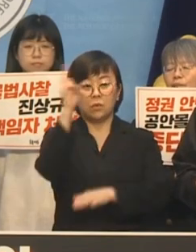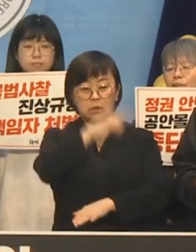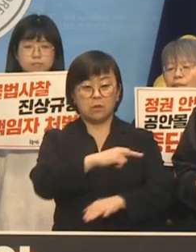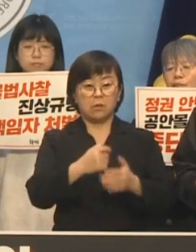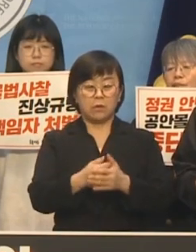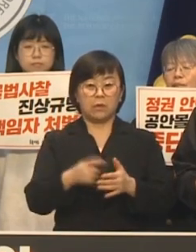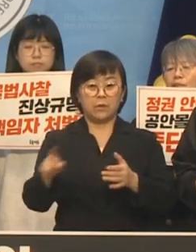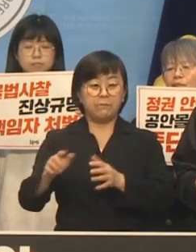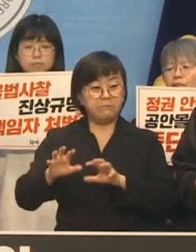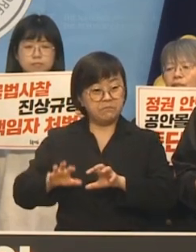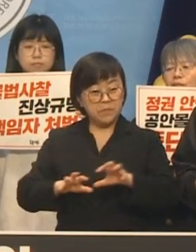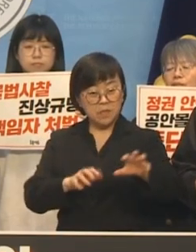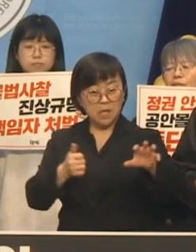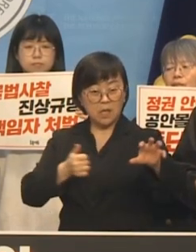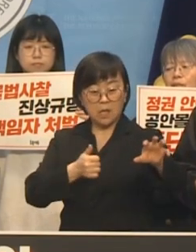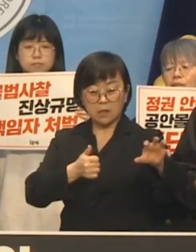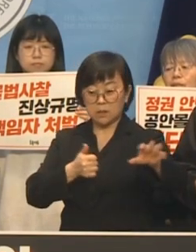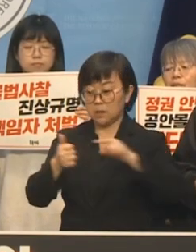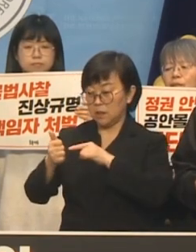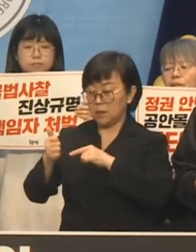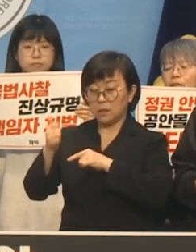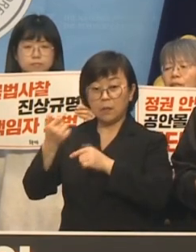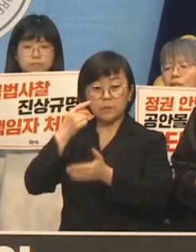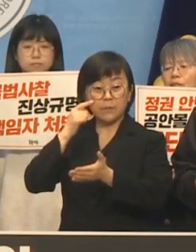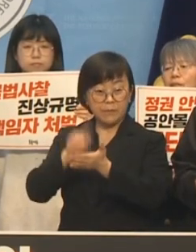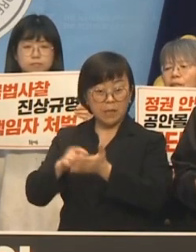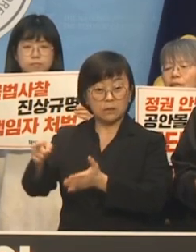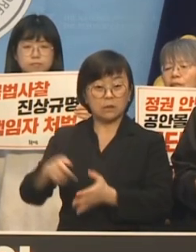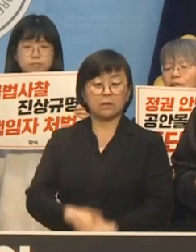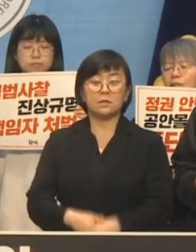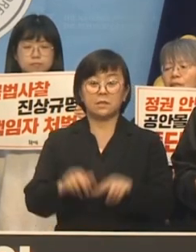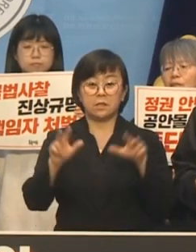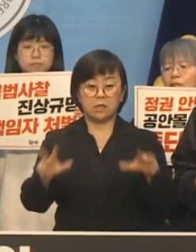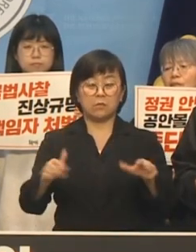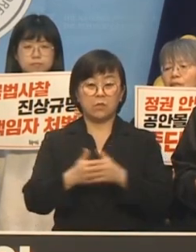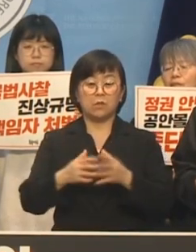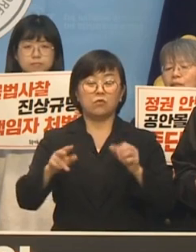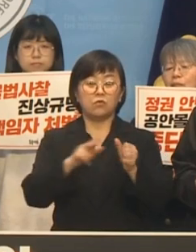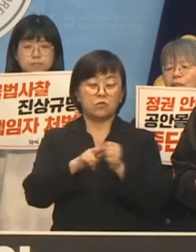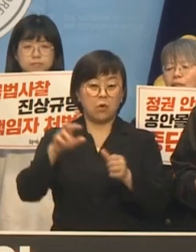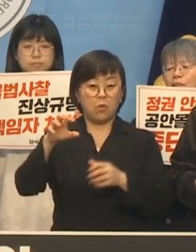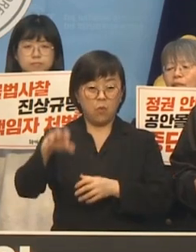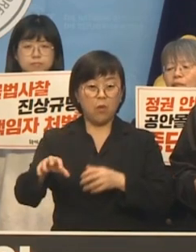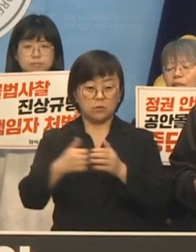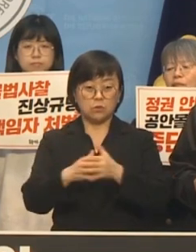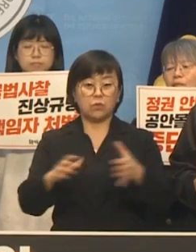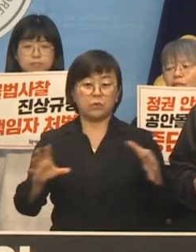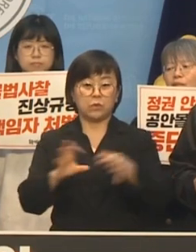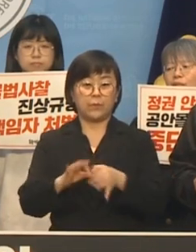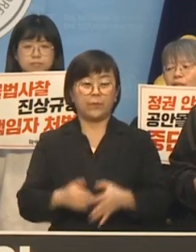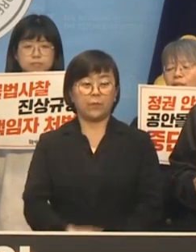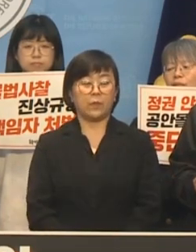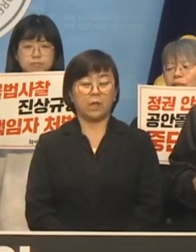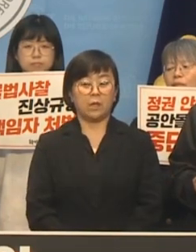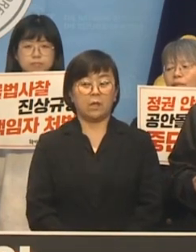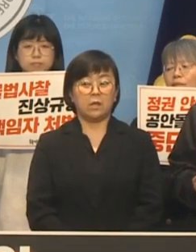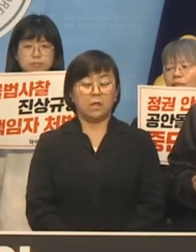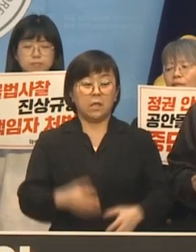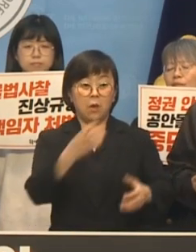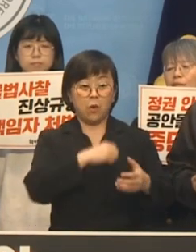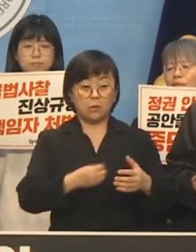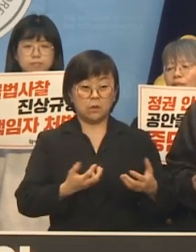대진연을 미행하는 신원 미상의 남성이 적발된 것입니다. 지금은 국정원 소속으로 좀 파악이 되었습니다. 대진연 회원들의